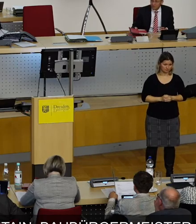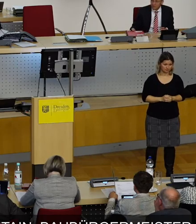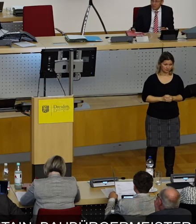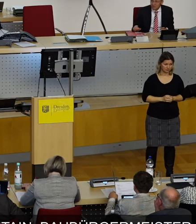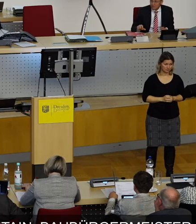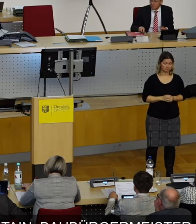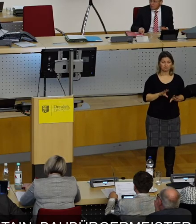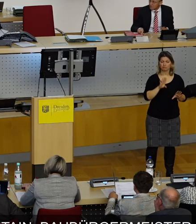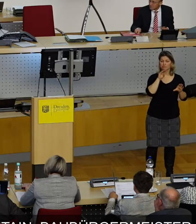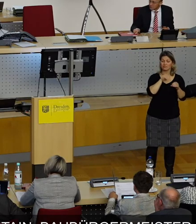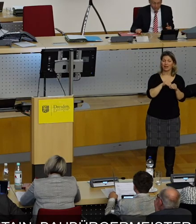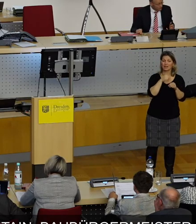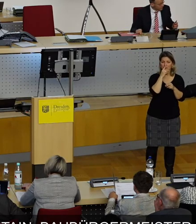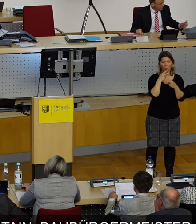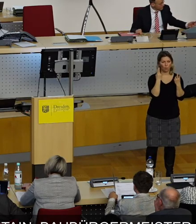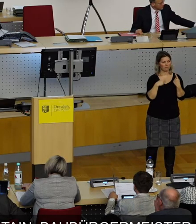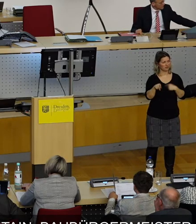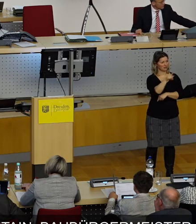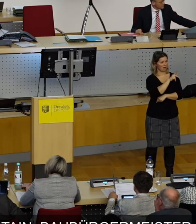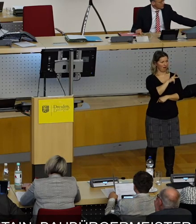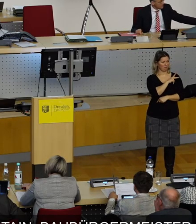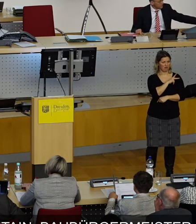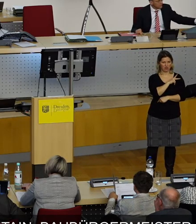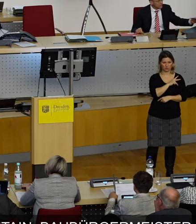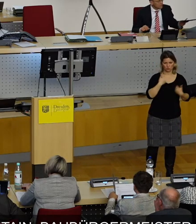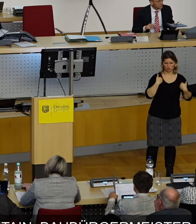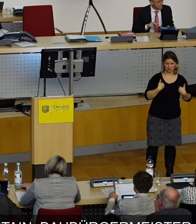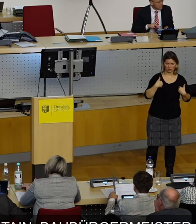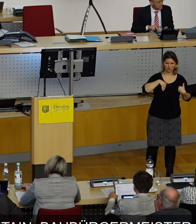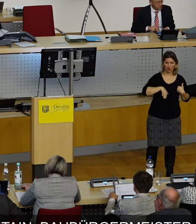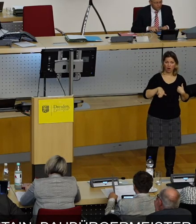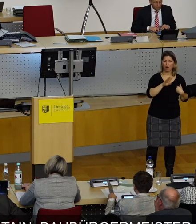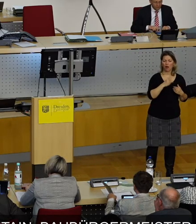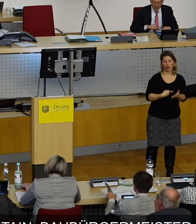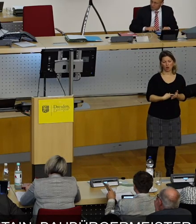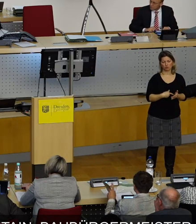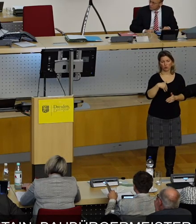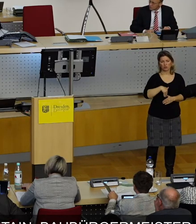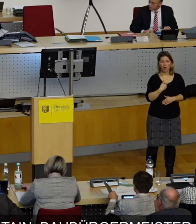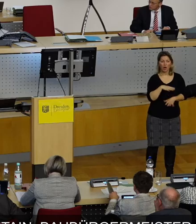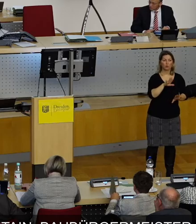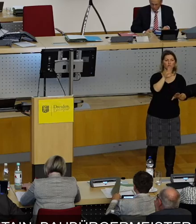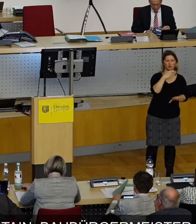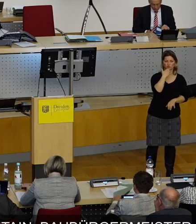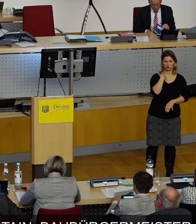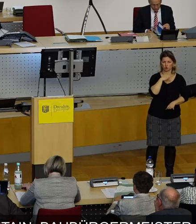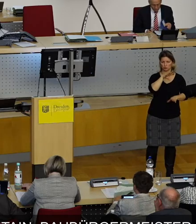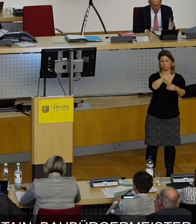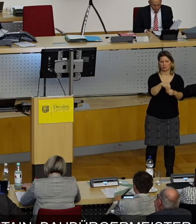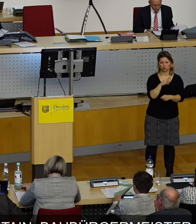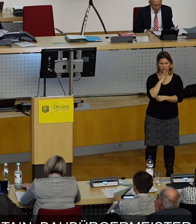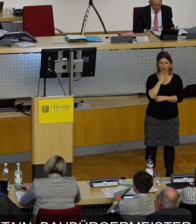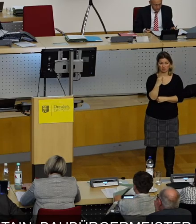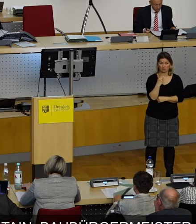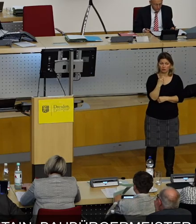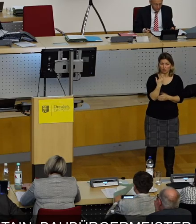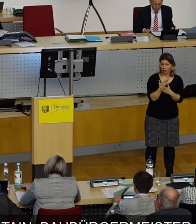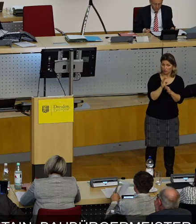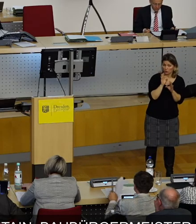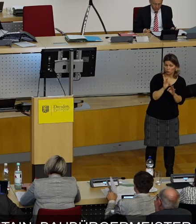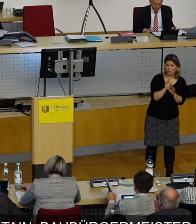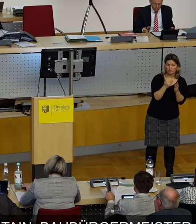gibt es eine öffentliche Erwartungshaltung. Es gibt sehr viele hohe Ansprüche und den Wunsch zur Mitsprache und das finde ich ausdrücklich gut und es motiviert